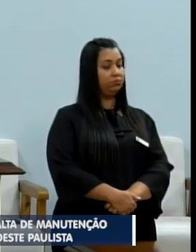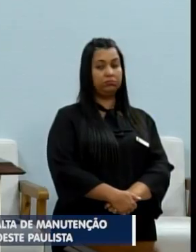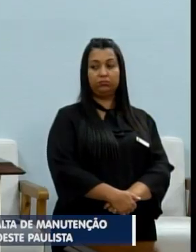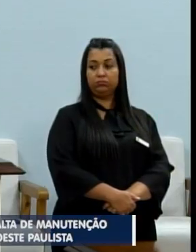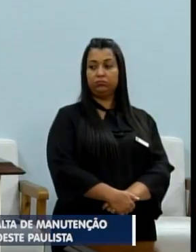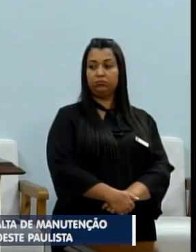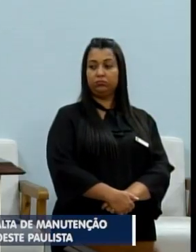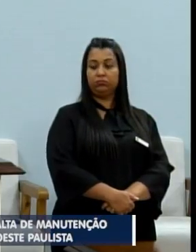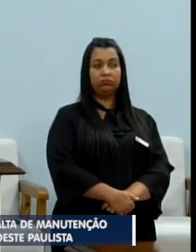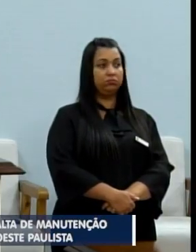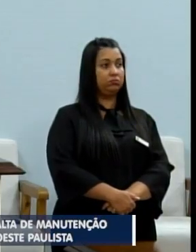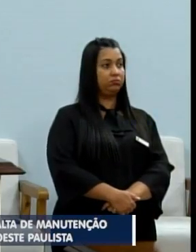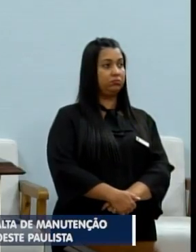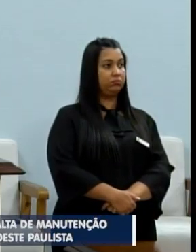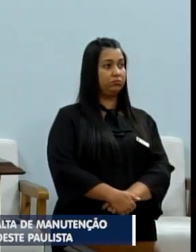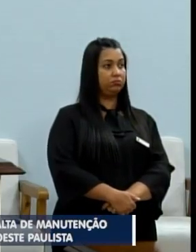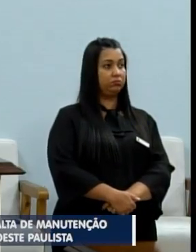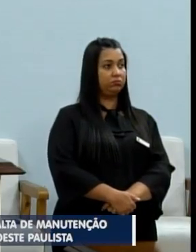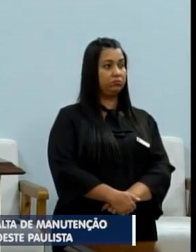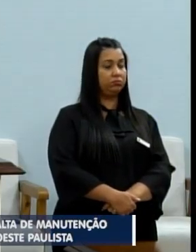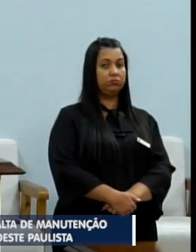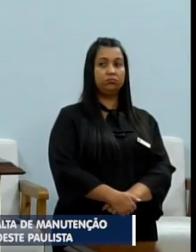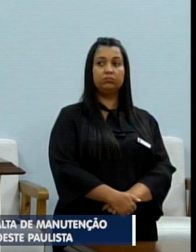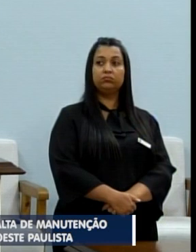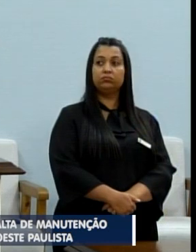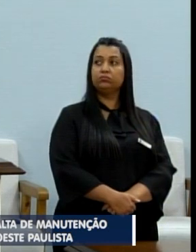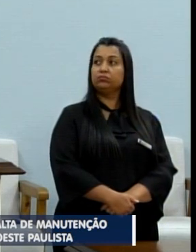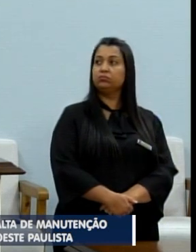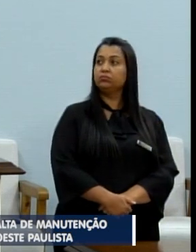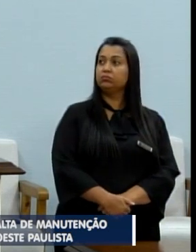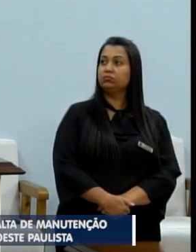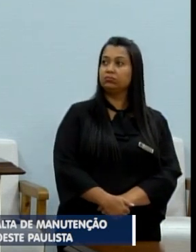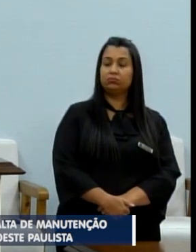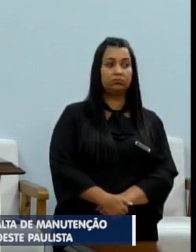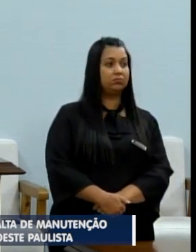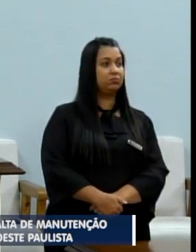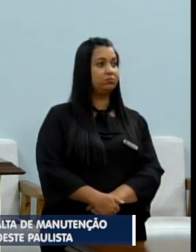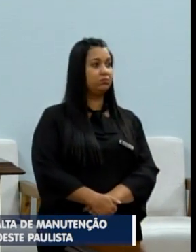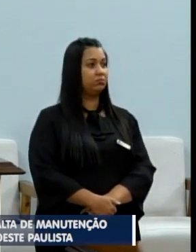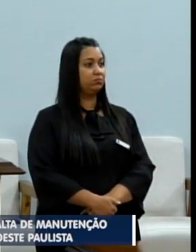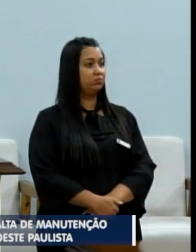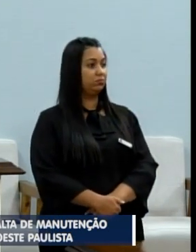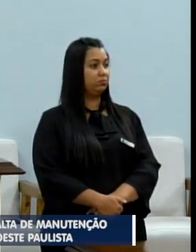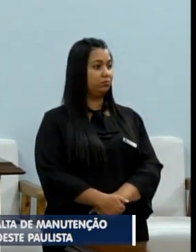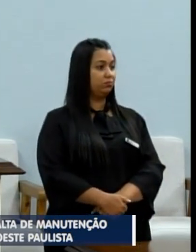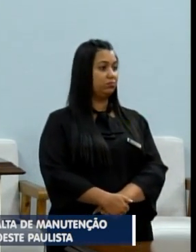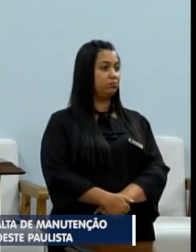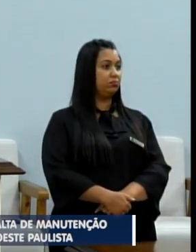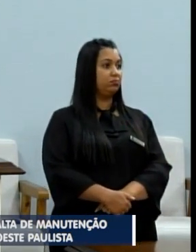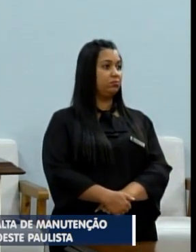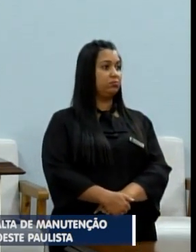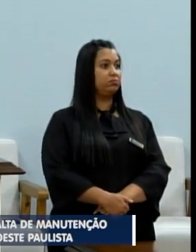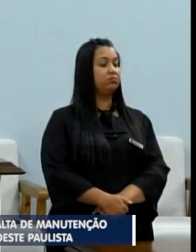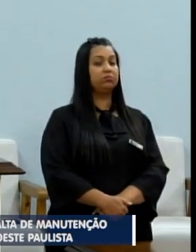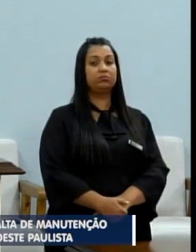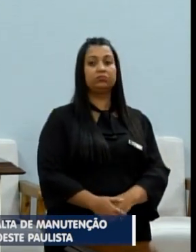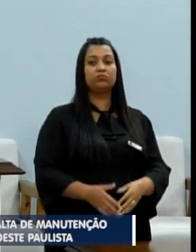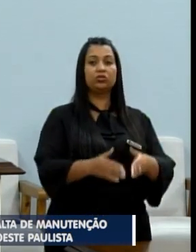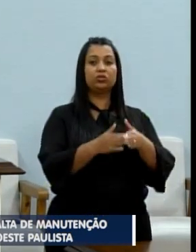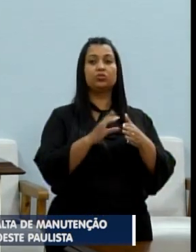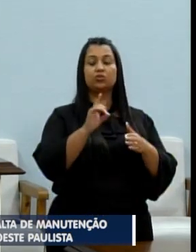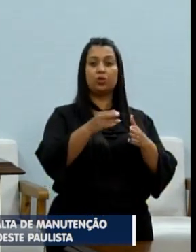obrigado. Eu quero... Meu assessor, mas eu não estou com o celular aqui, está me passando alguma dica aqui, mas eu só vou